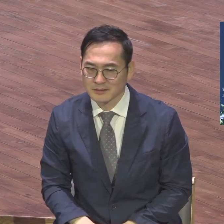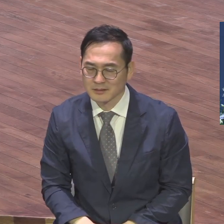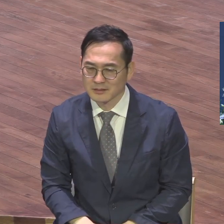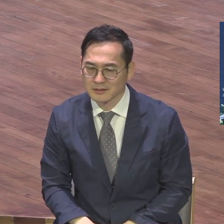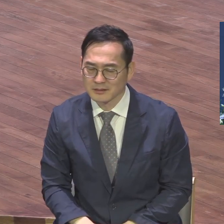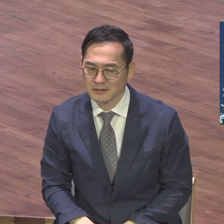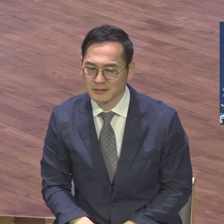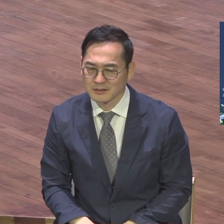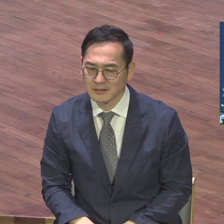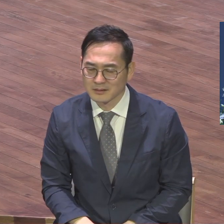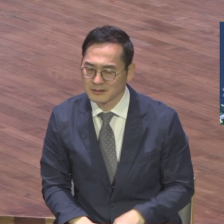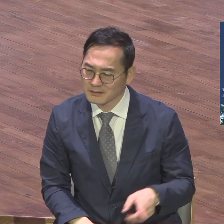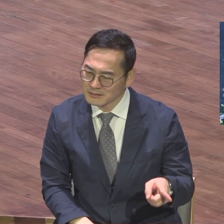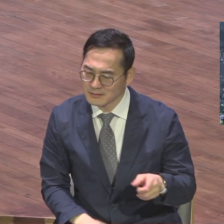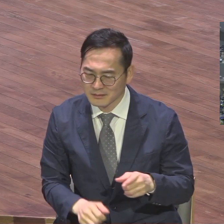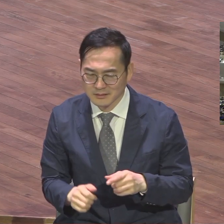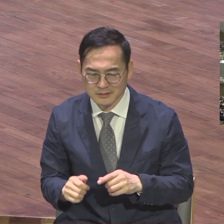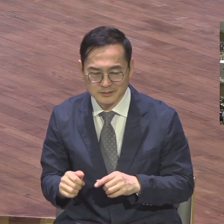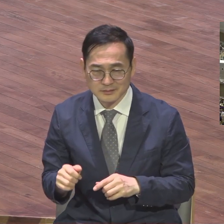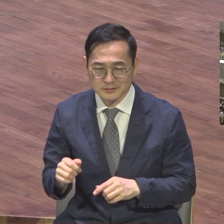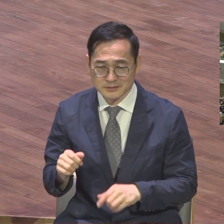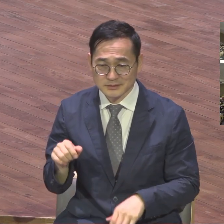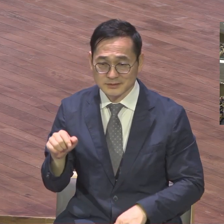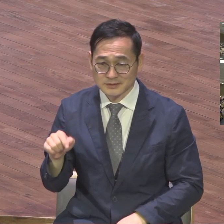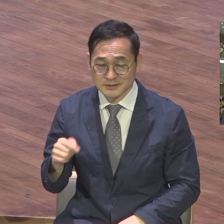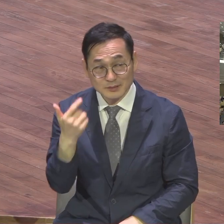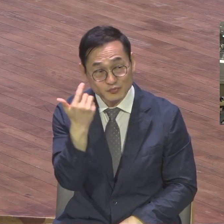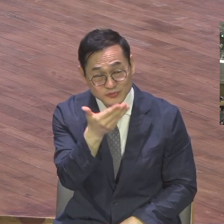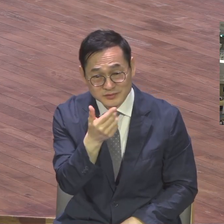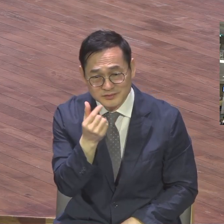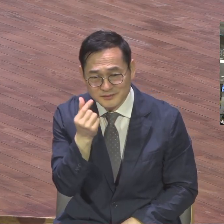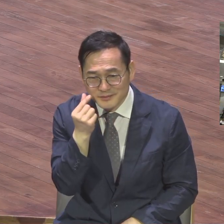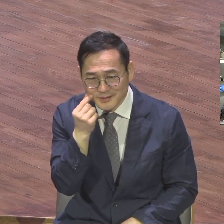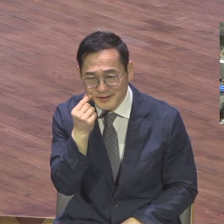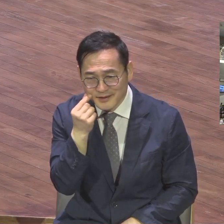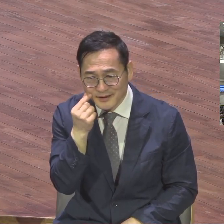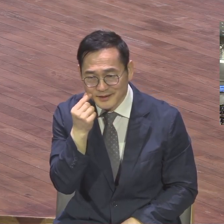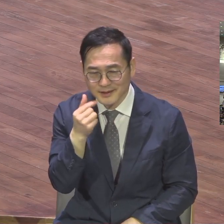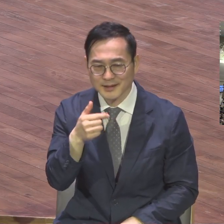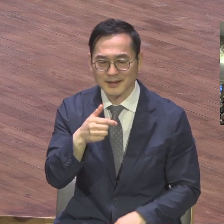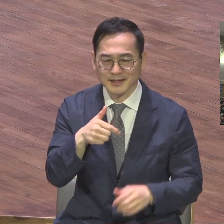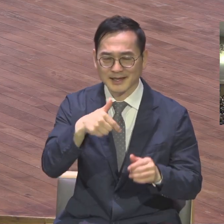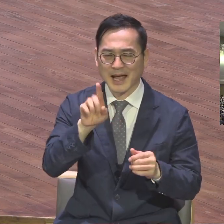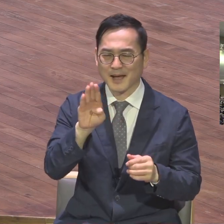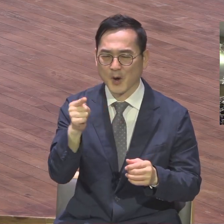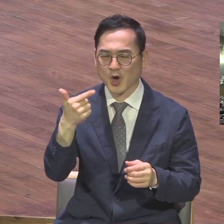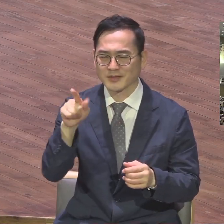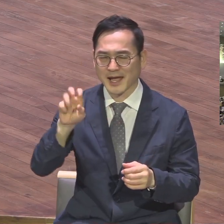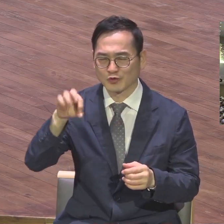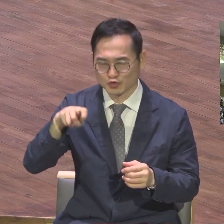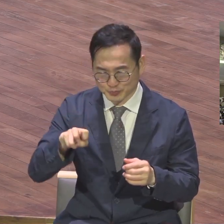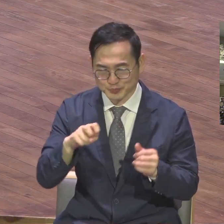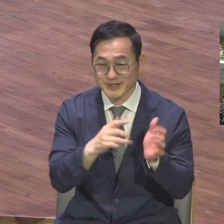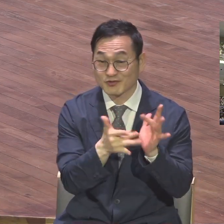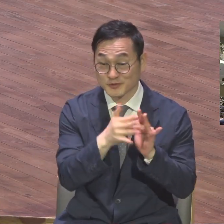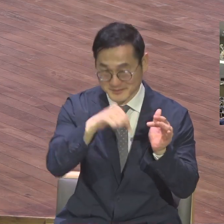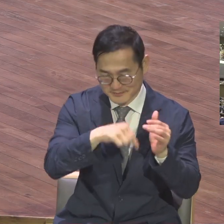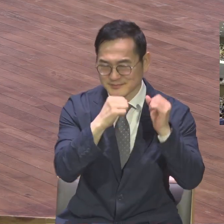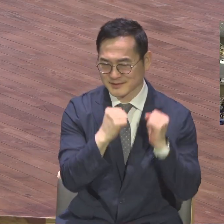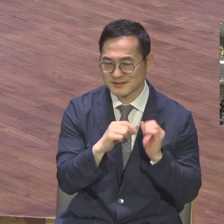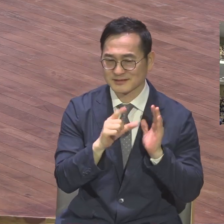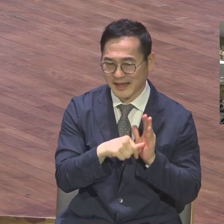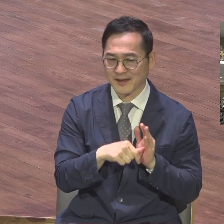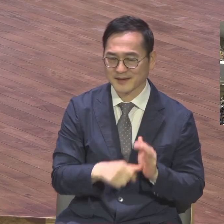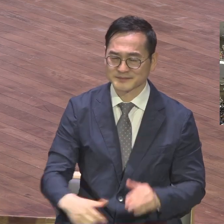그 이유가 있어요. 33절을 보세요. 가버나움에 이르러 집에 계실 때 제자들에게 물으시되 너희가